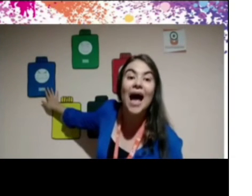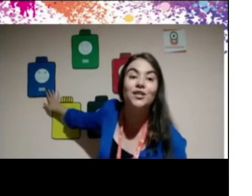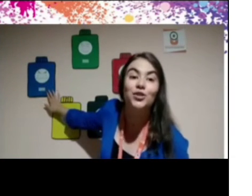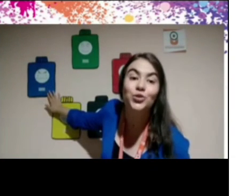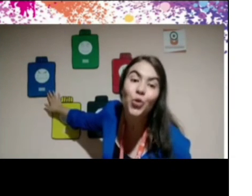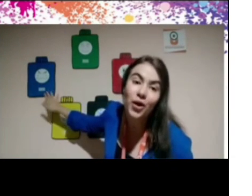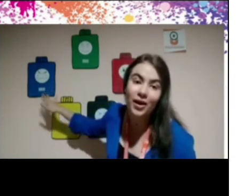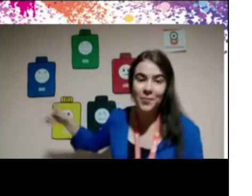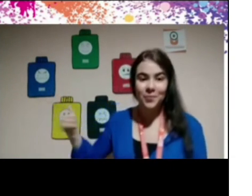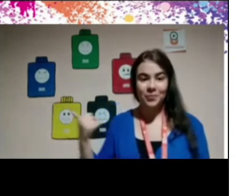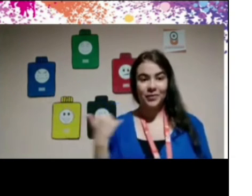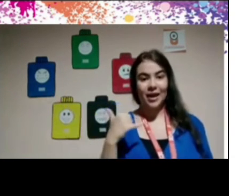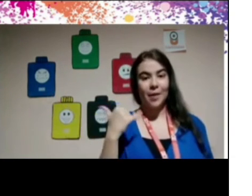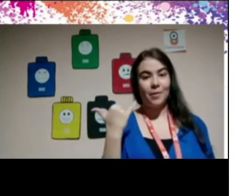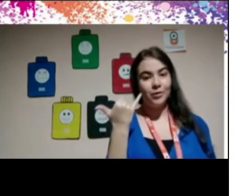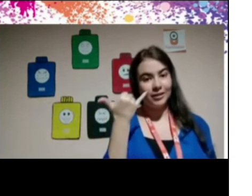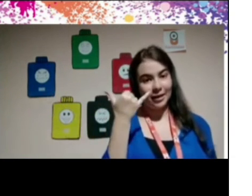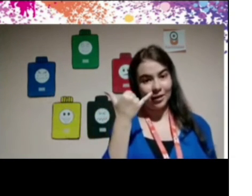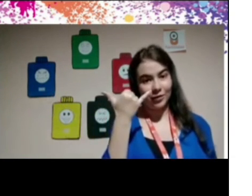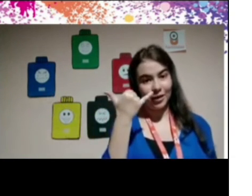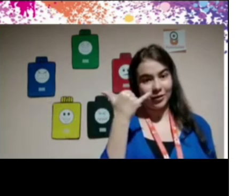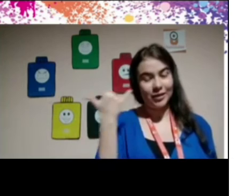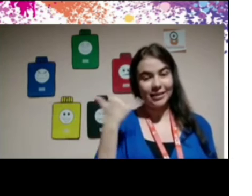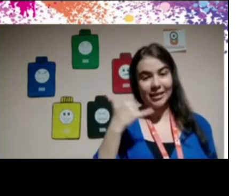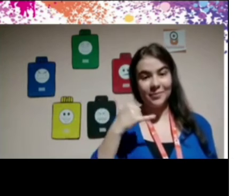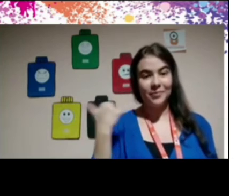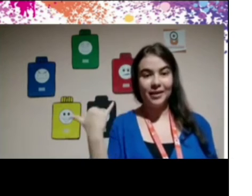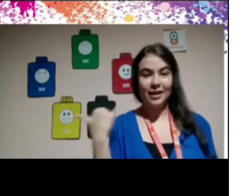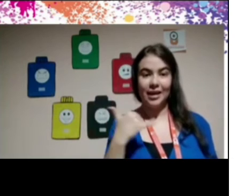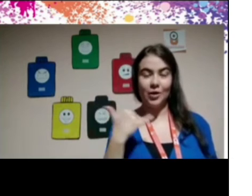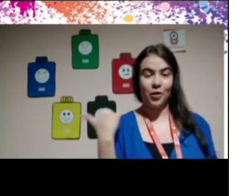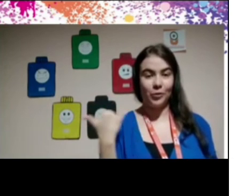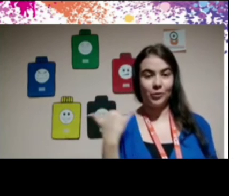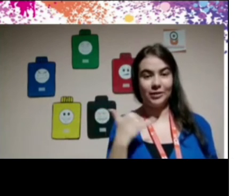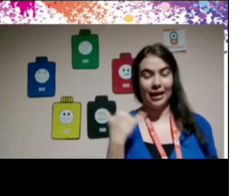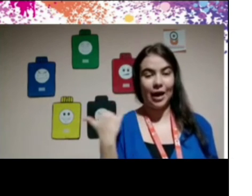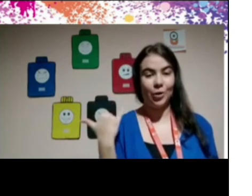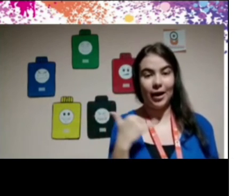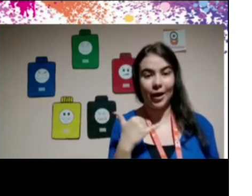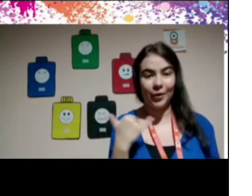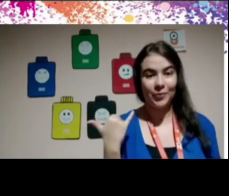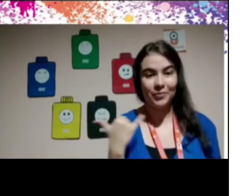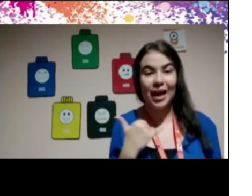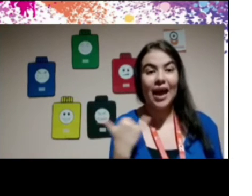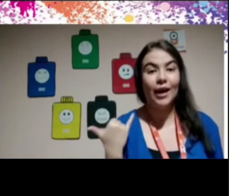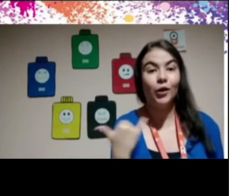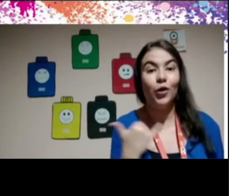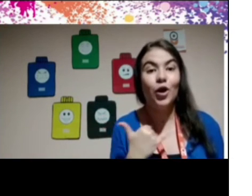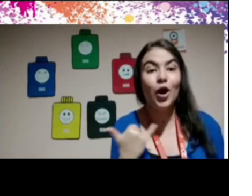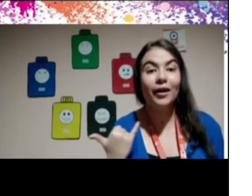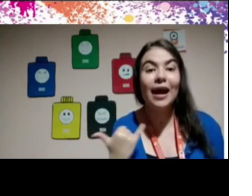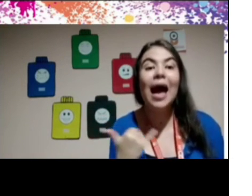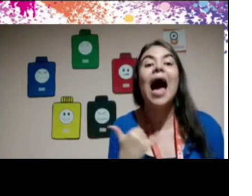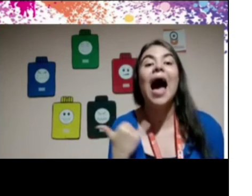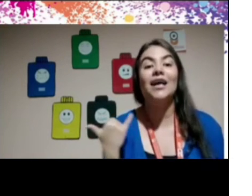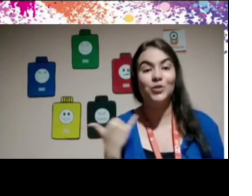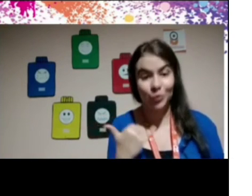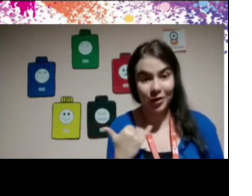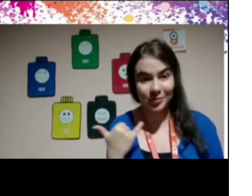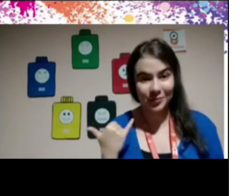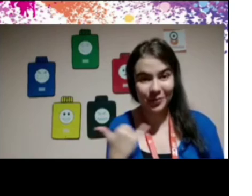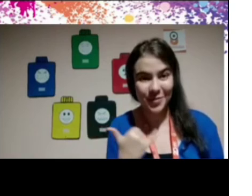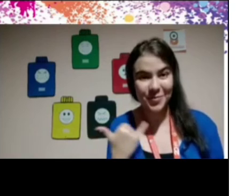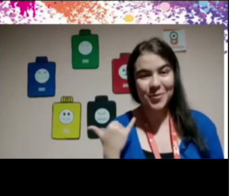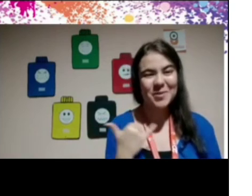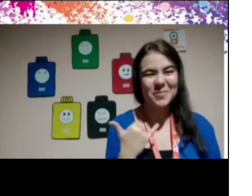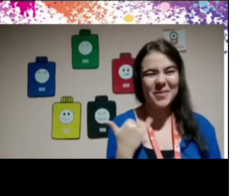color azul. Vamos a hacer los deditos así y lo movemos de lado a lado. El color